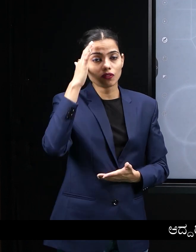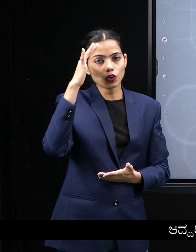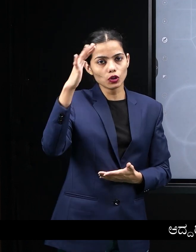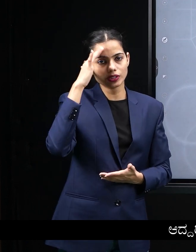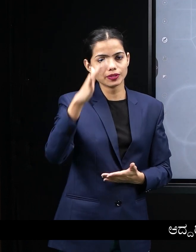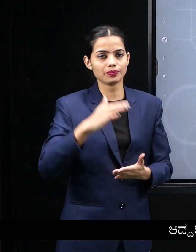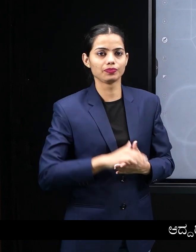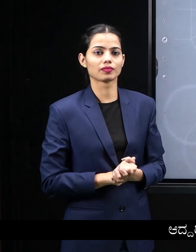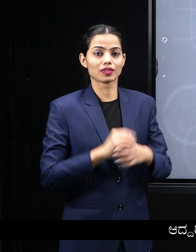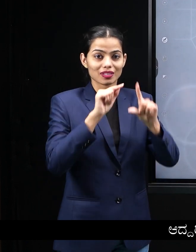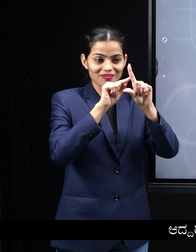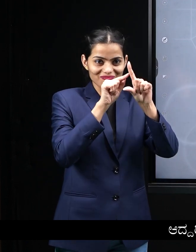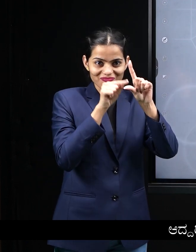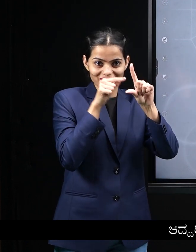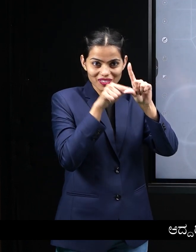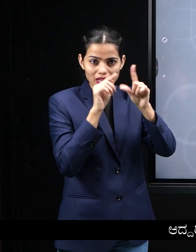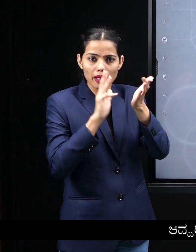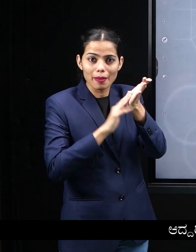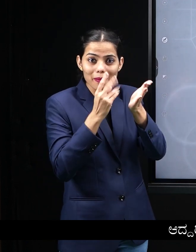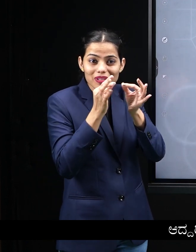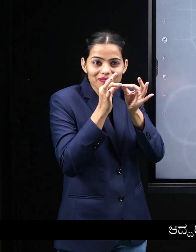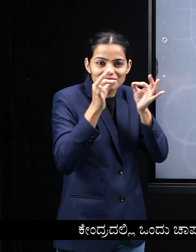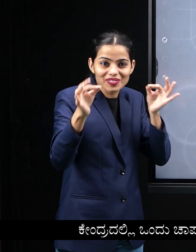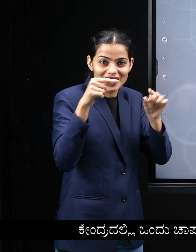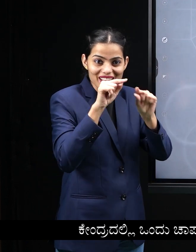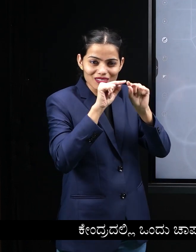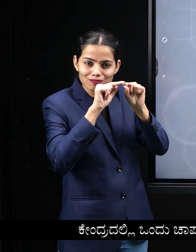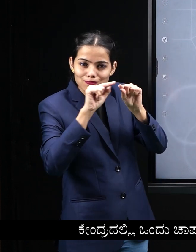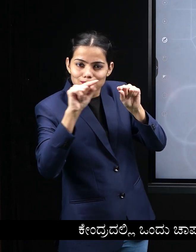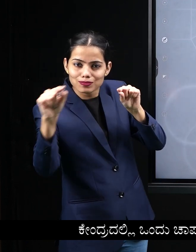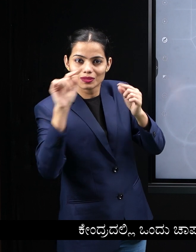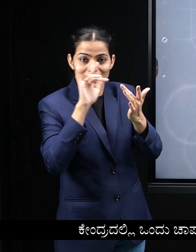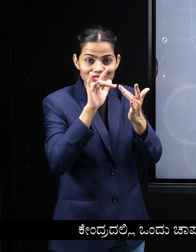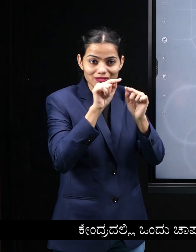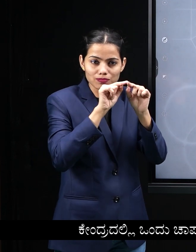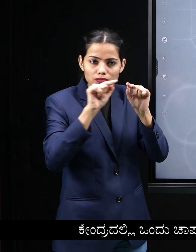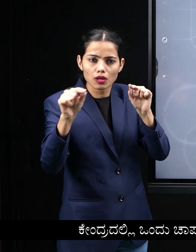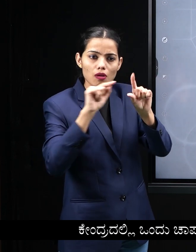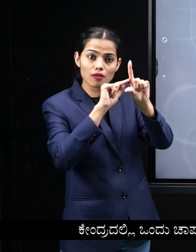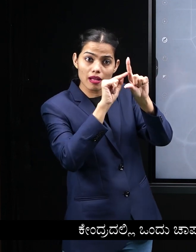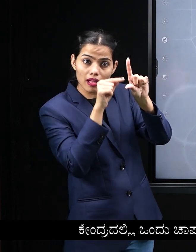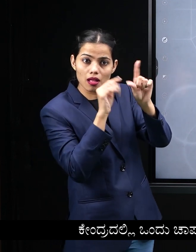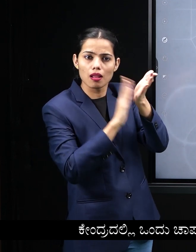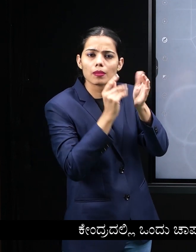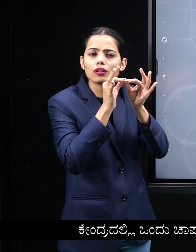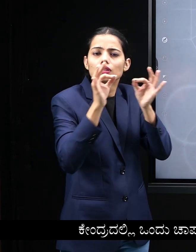ಪ್ರಮೇಯವನ್ನು ಸಾಬೀತುಪಡಿಸಲಾಗಿದೆ. ಕೇಂದ್ರದಲ್ಲಿ ಒಂದು ಚಾಪದಿಂದ ಒಳಗೊಳ್ಳುವ ಕೋನವು ವೃತ್ತದ